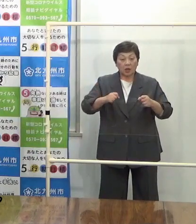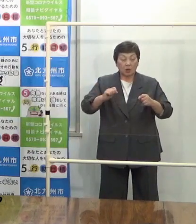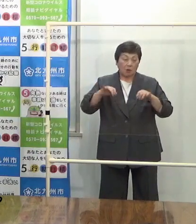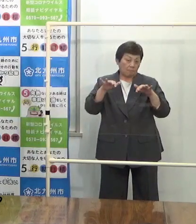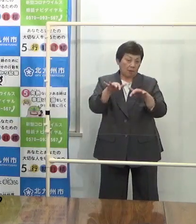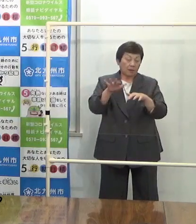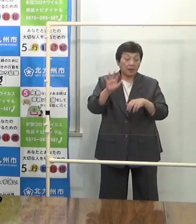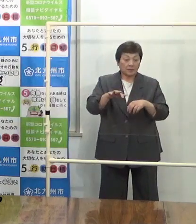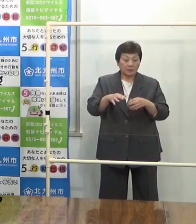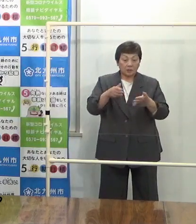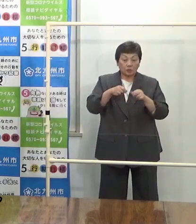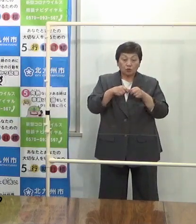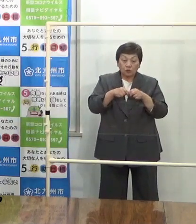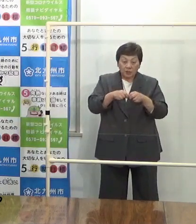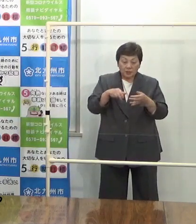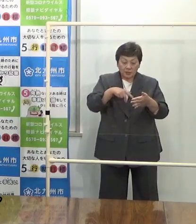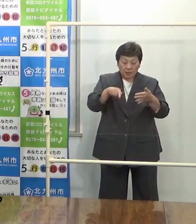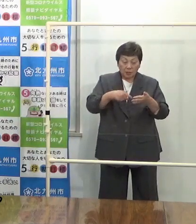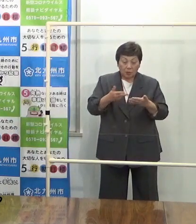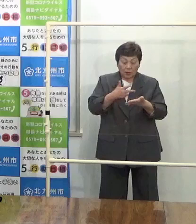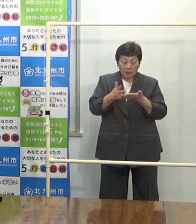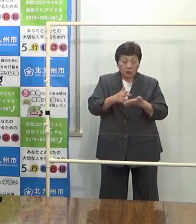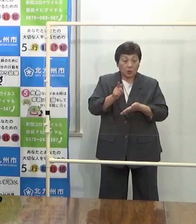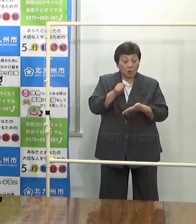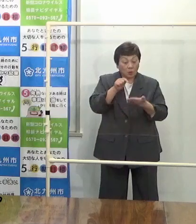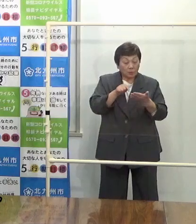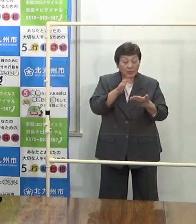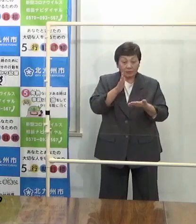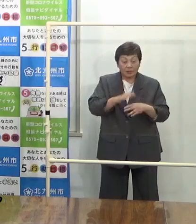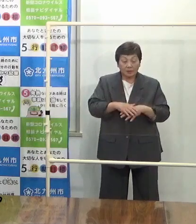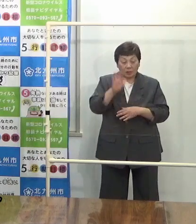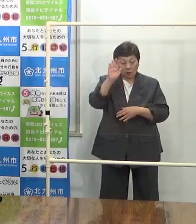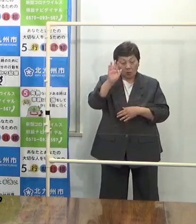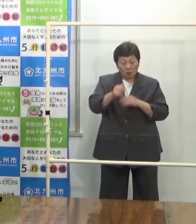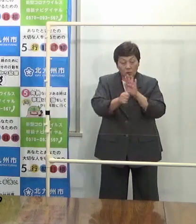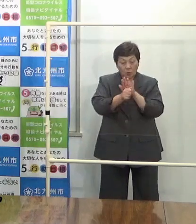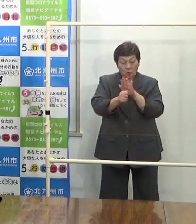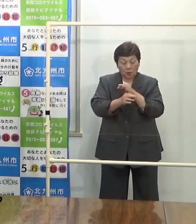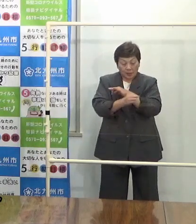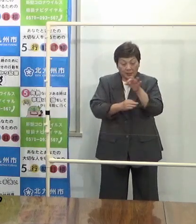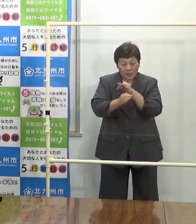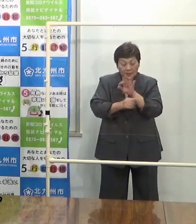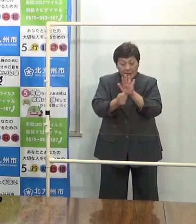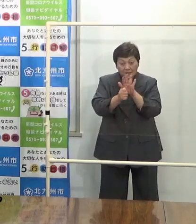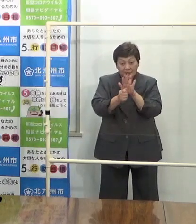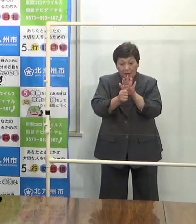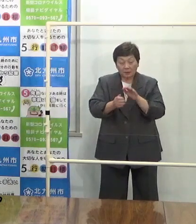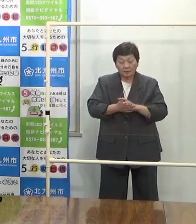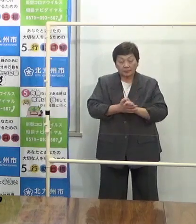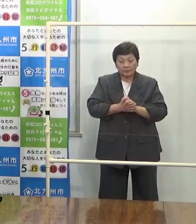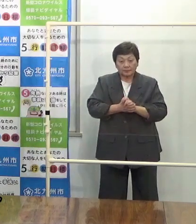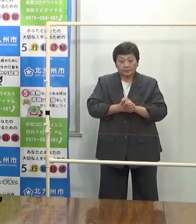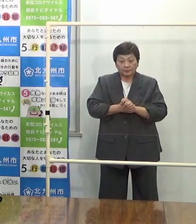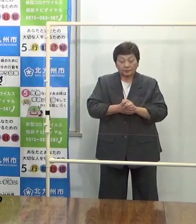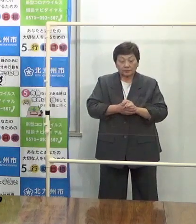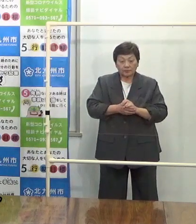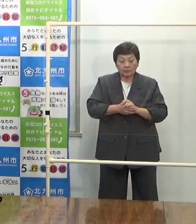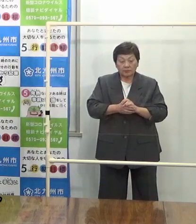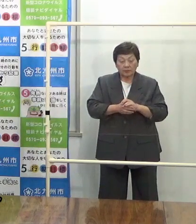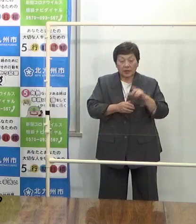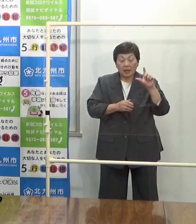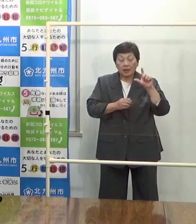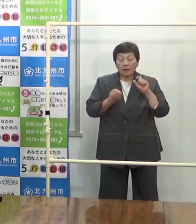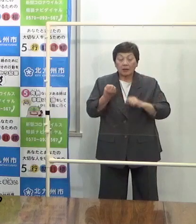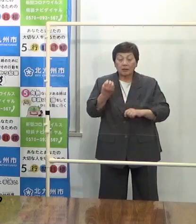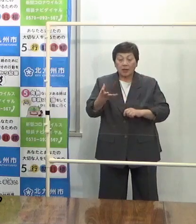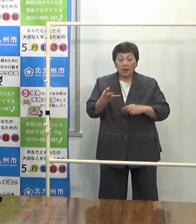ご覧いただきたいと思います。なお今後の経済支援につきましては、現在令和2年度の